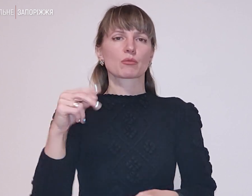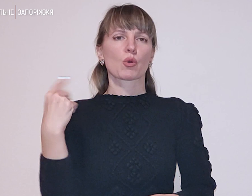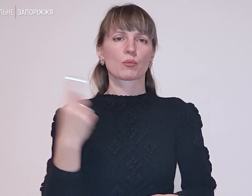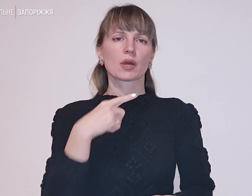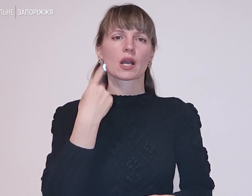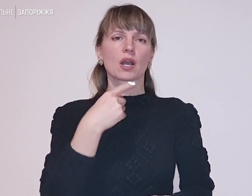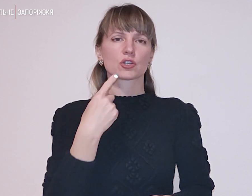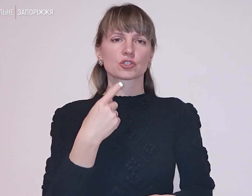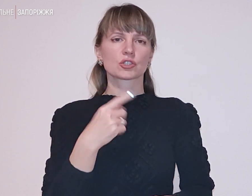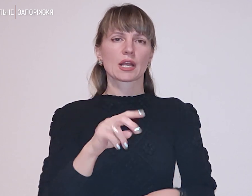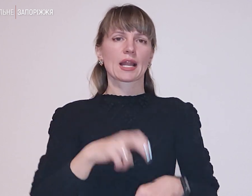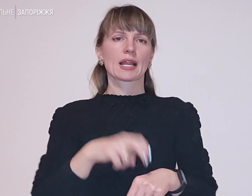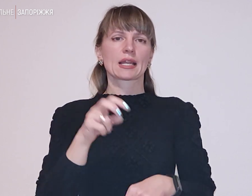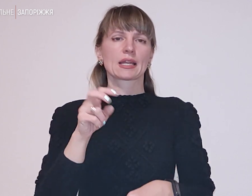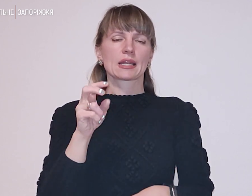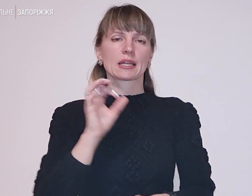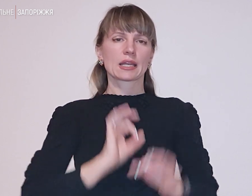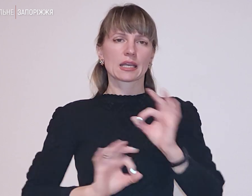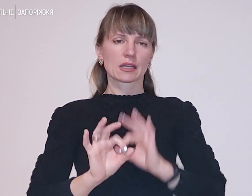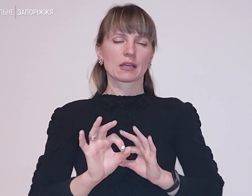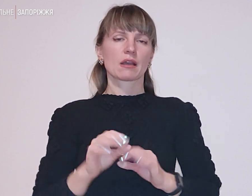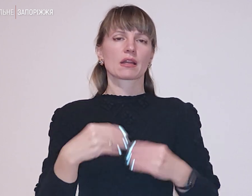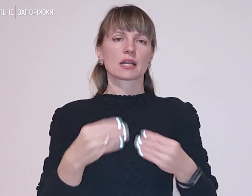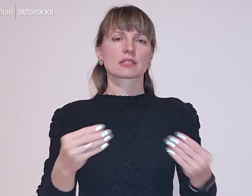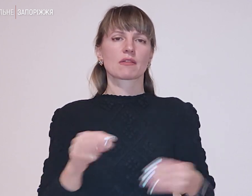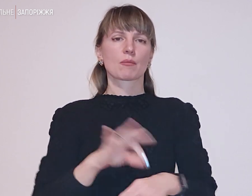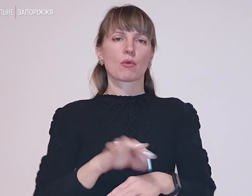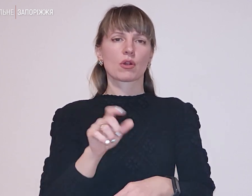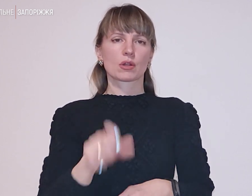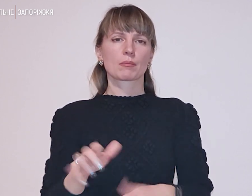каже, ліки роздаватимуть хворим безплатно.